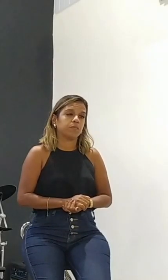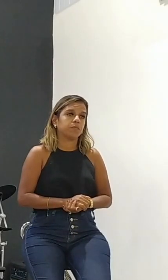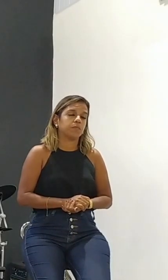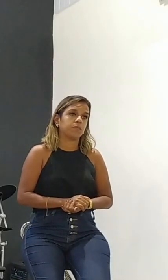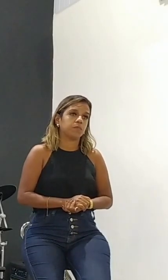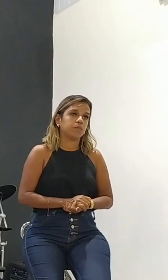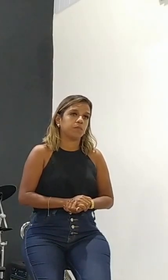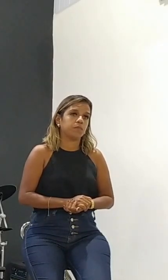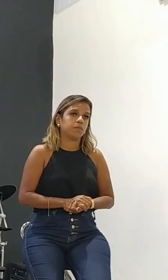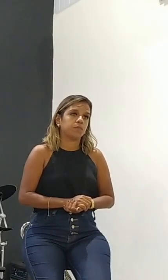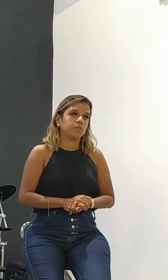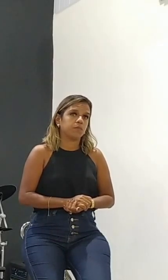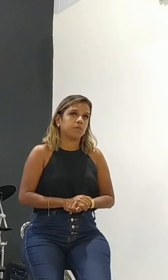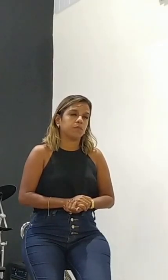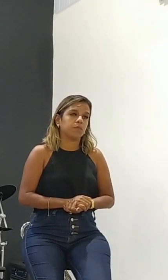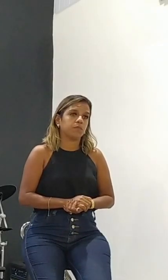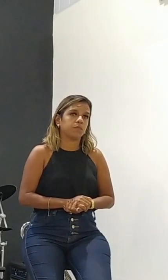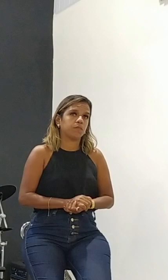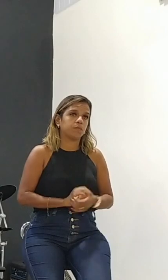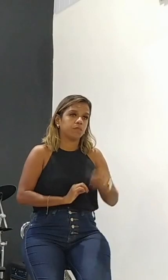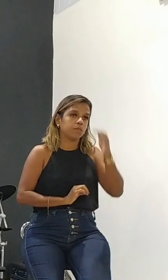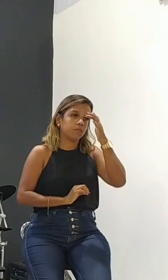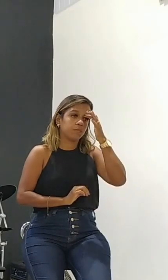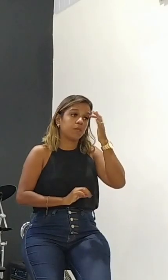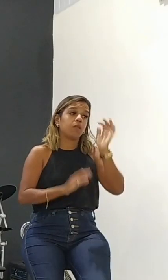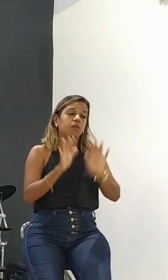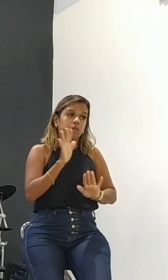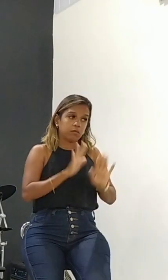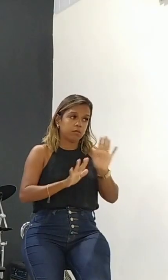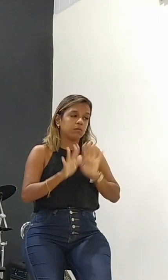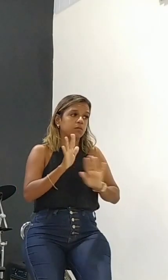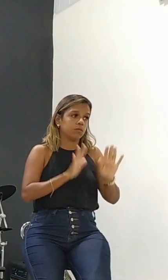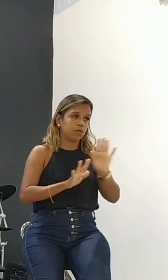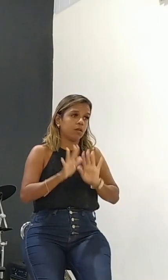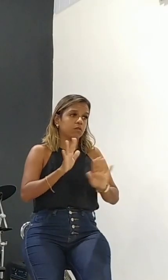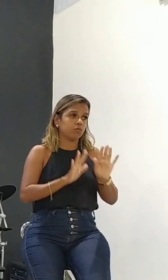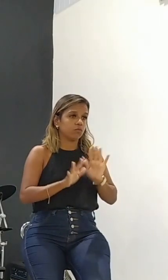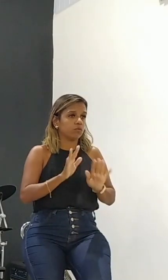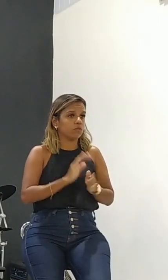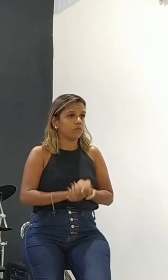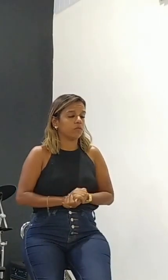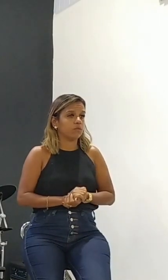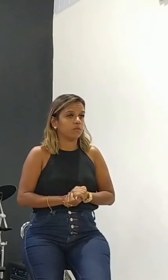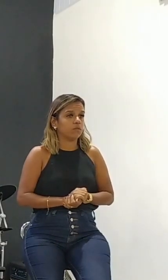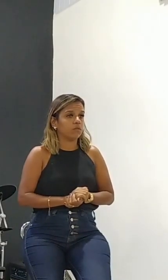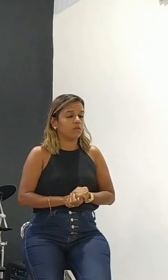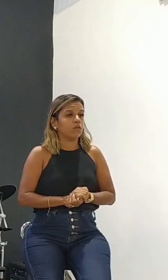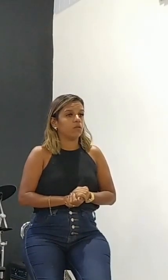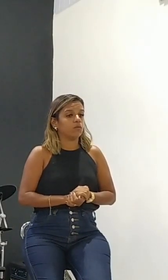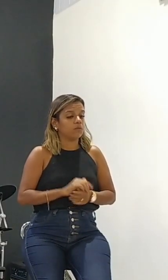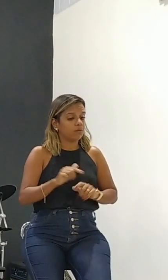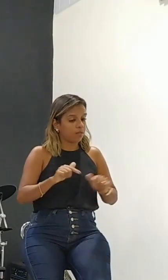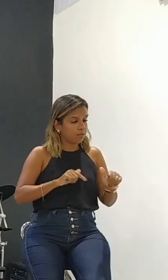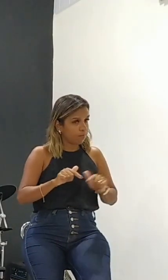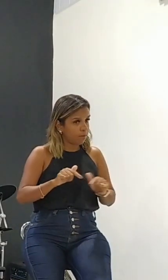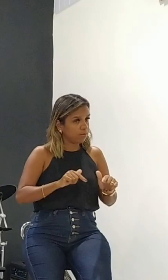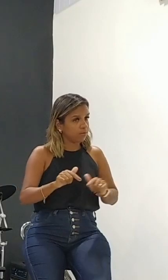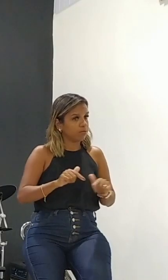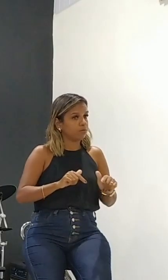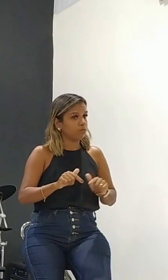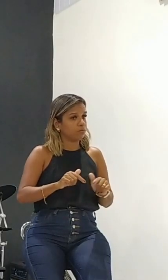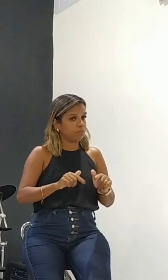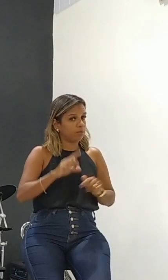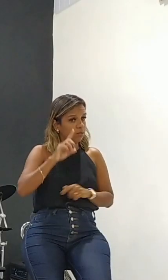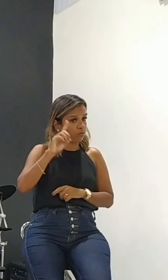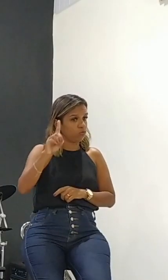parar aquilo que nós estamos fazendo para Deus. Então, cuidado, né? Quando você está fazendo a obra de Deus, cuidado